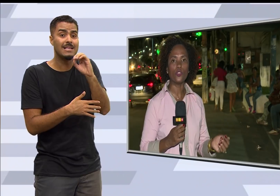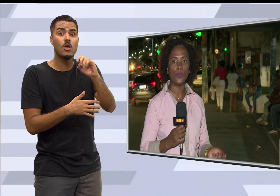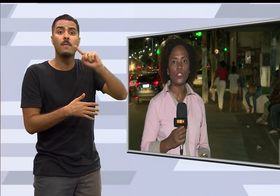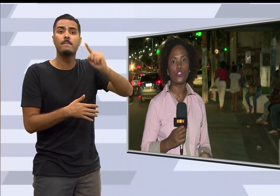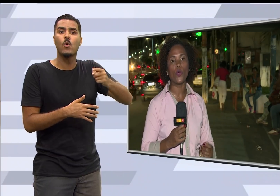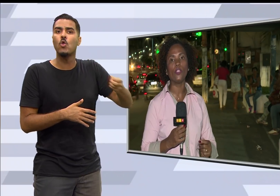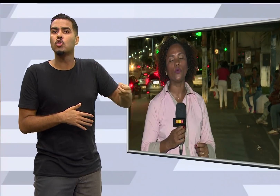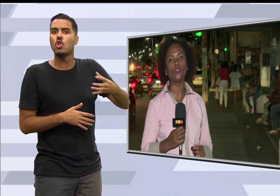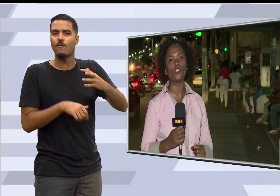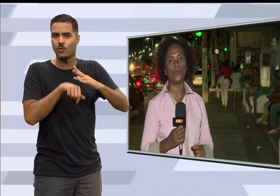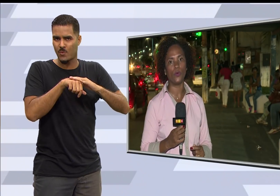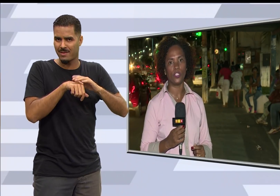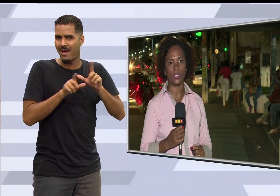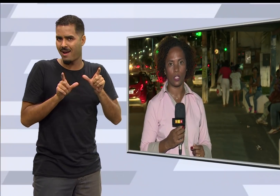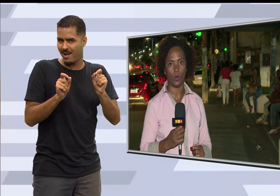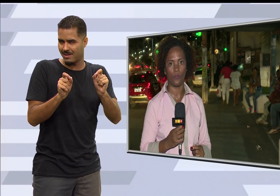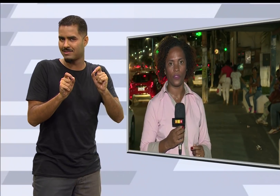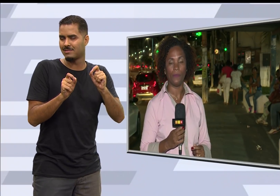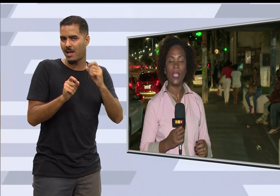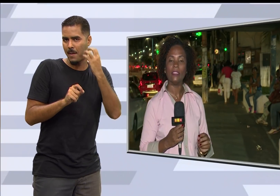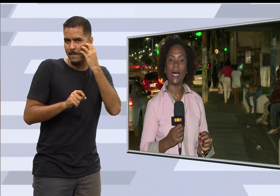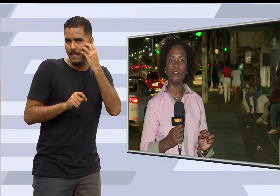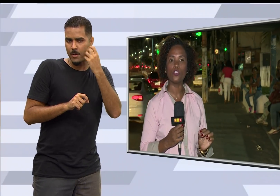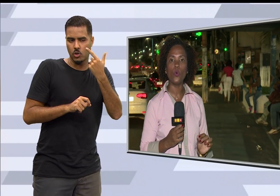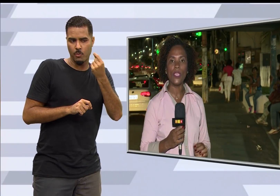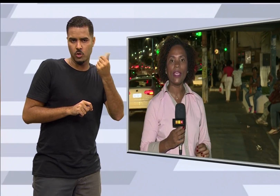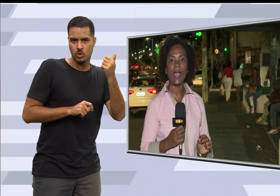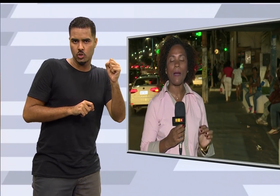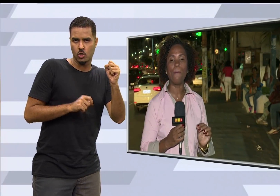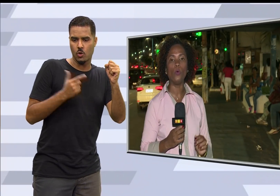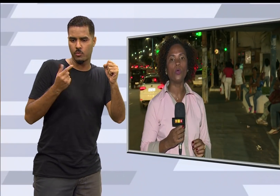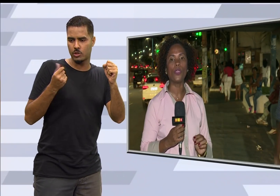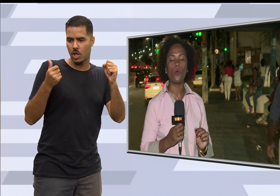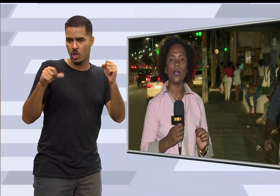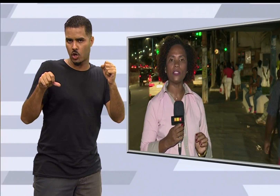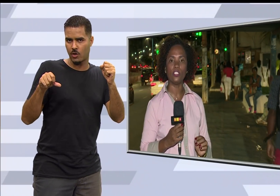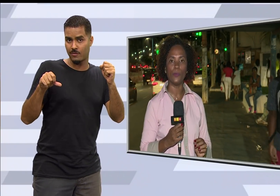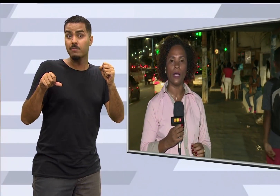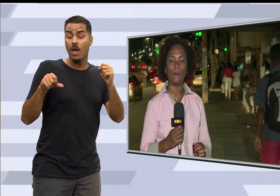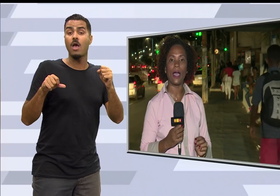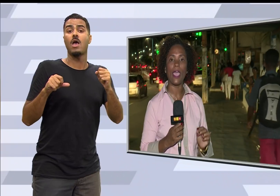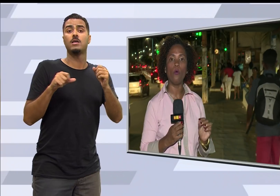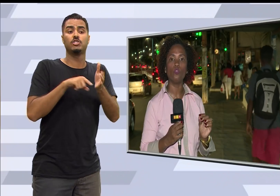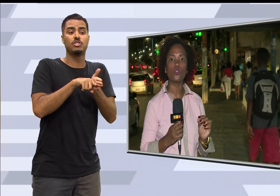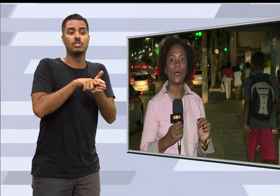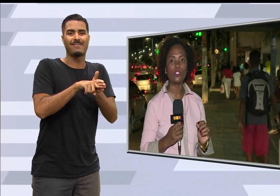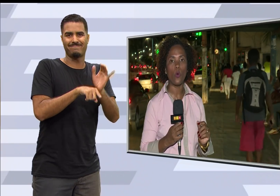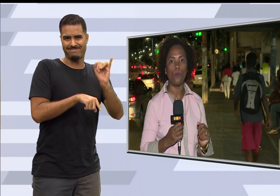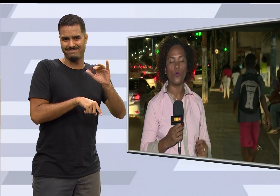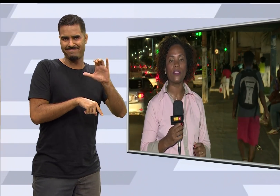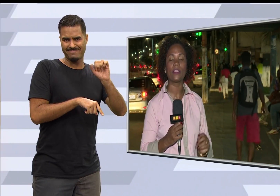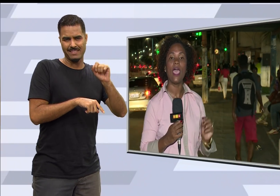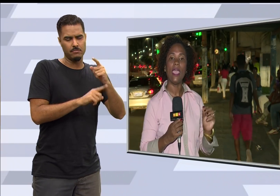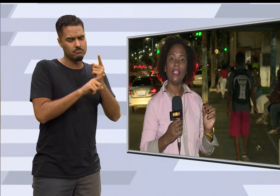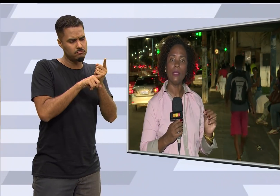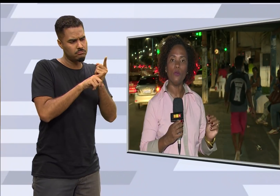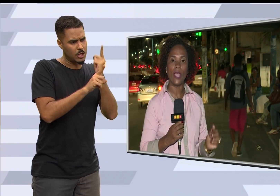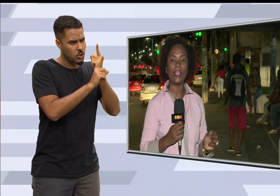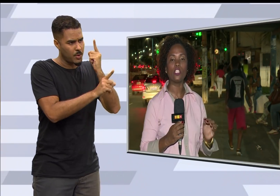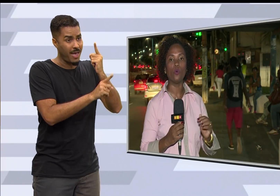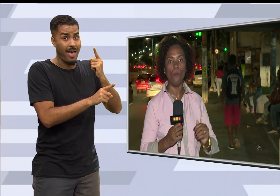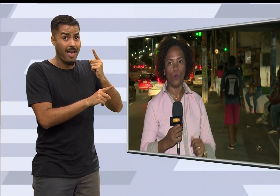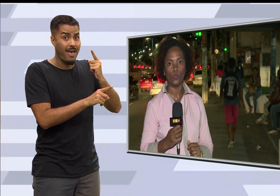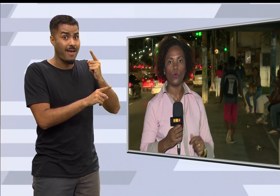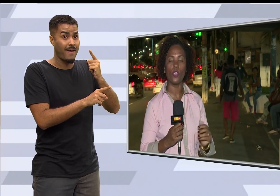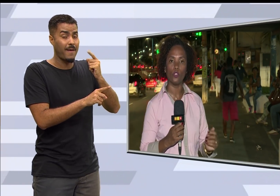entre 2018 e 2019. Dados do INCA apontam que o câncer de mama é um dos mais comuns entre